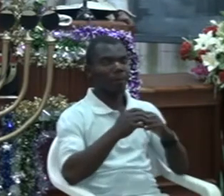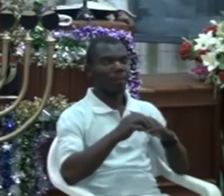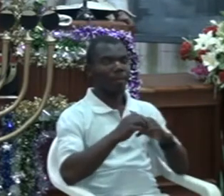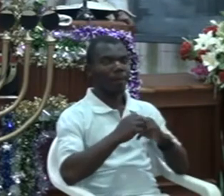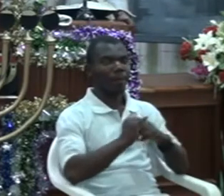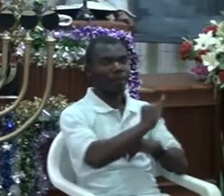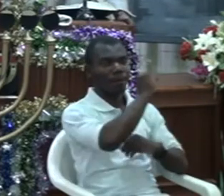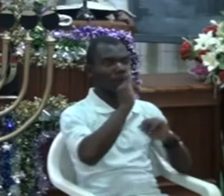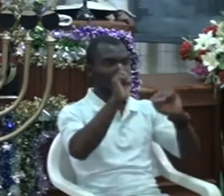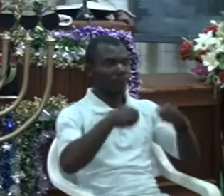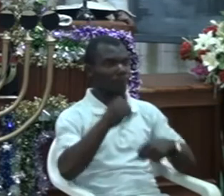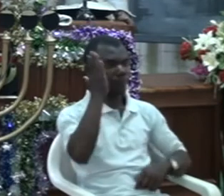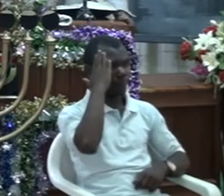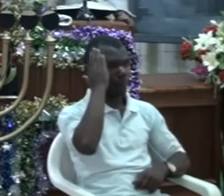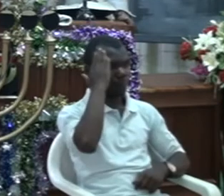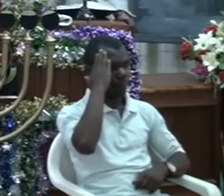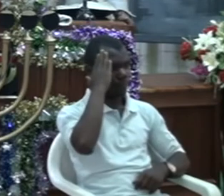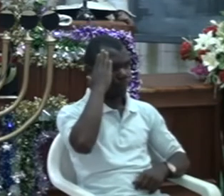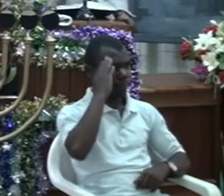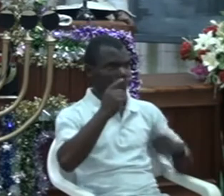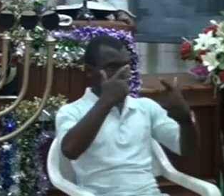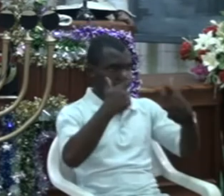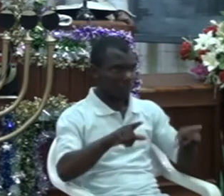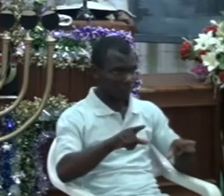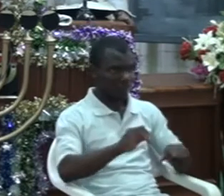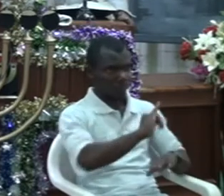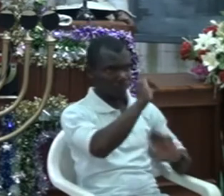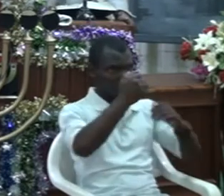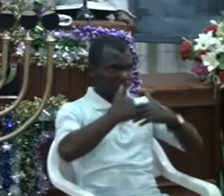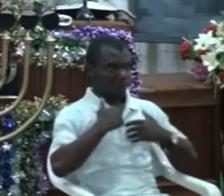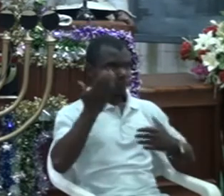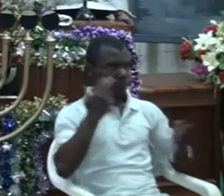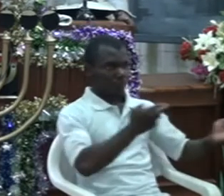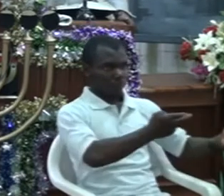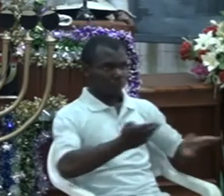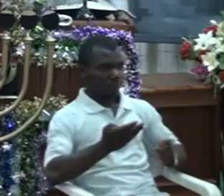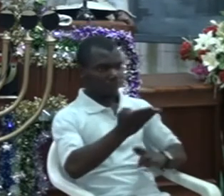puis-je savoir quand je l'ai reçu? Namna gani